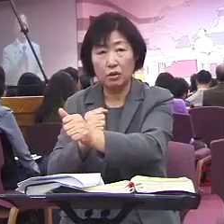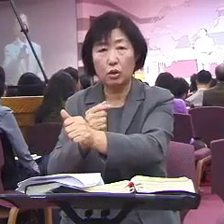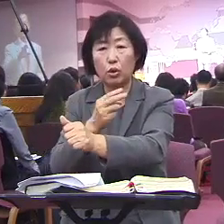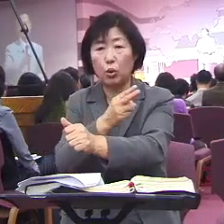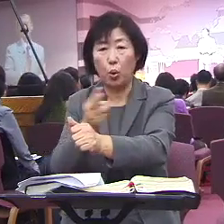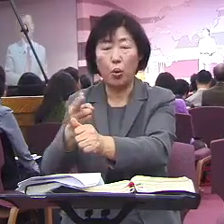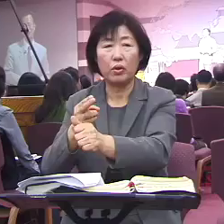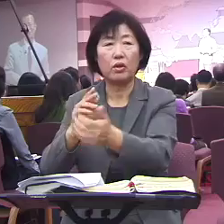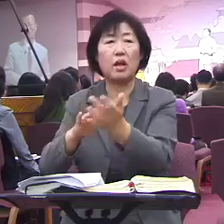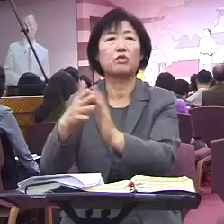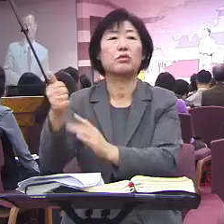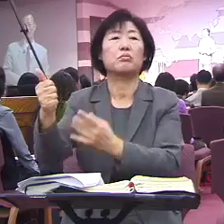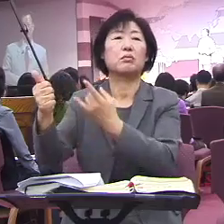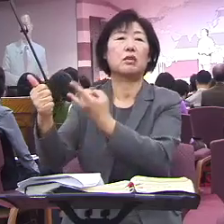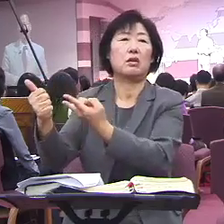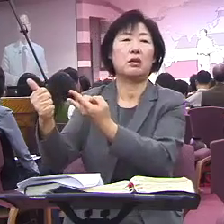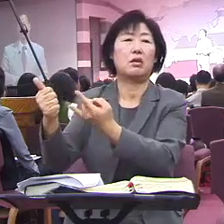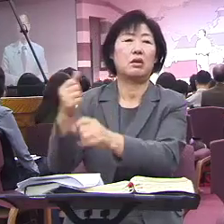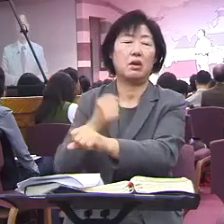그 말씀을 하시면서